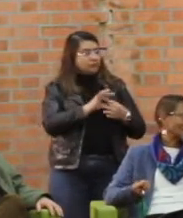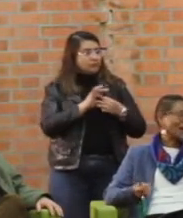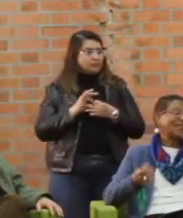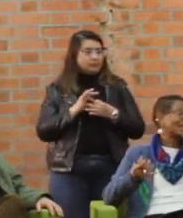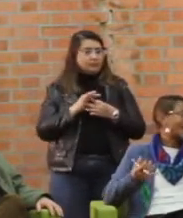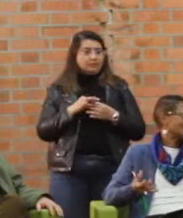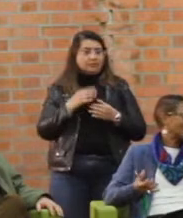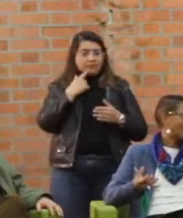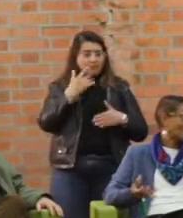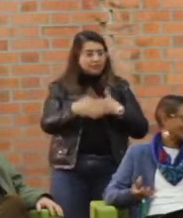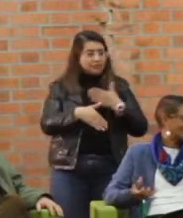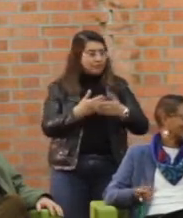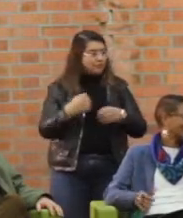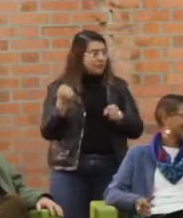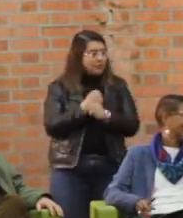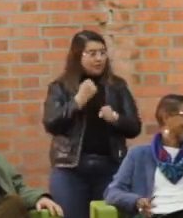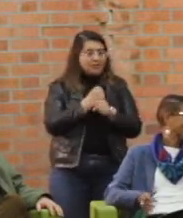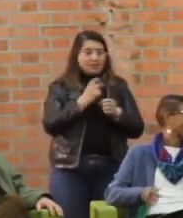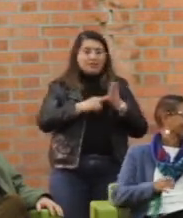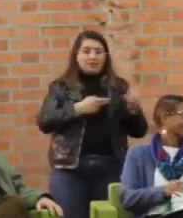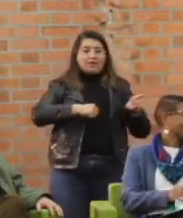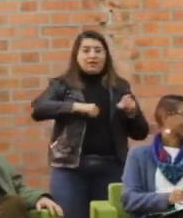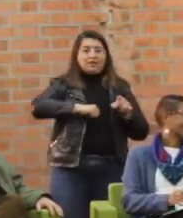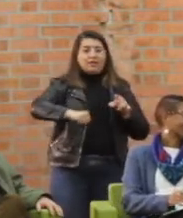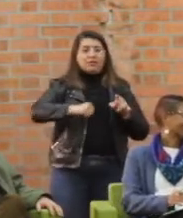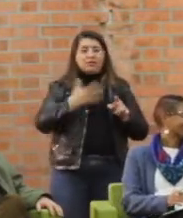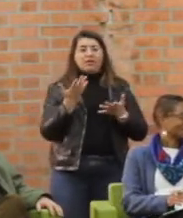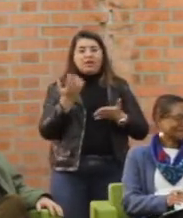centrado en el derecho al aborto